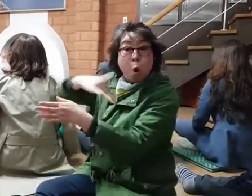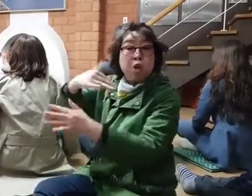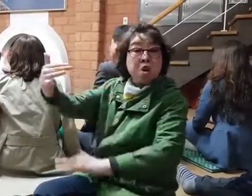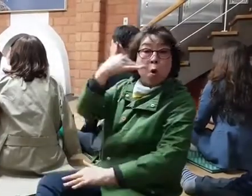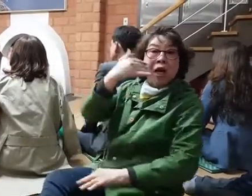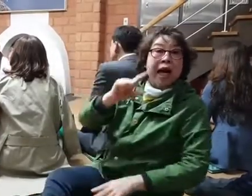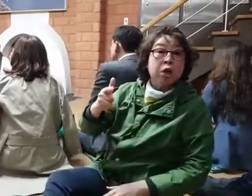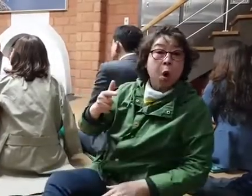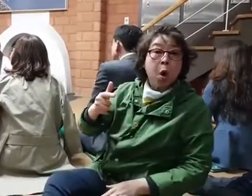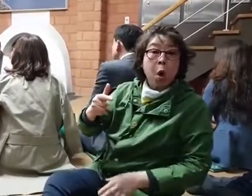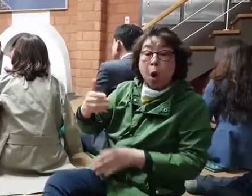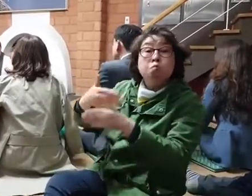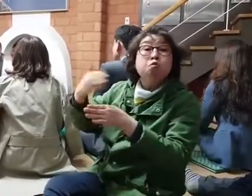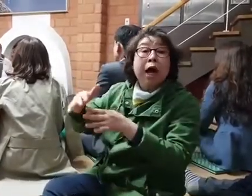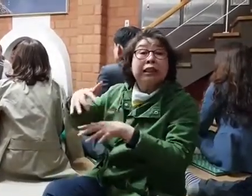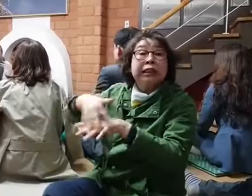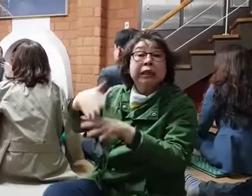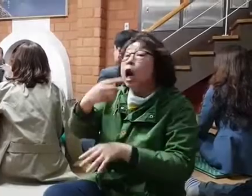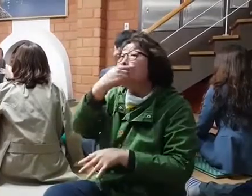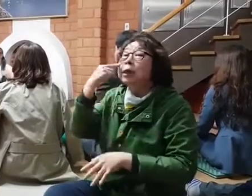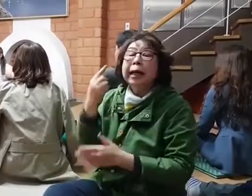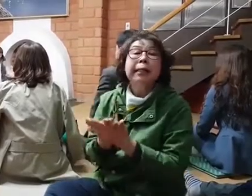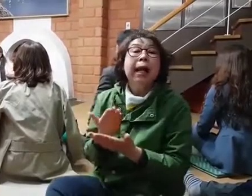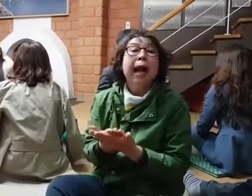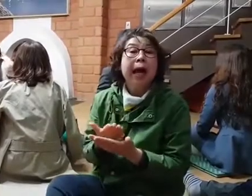아니고 이북 체제를 보장해달라.